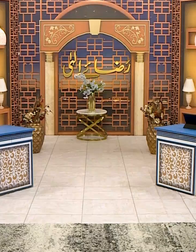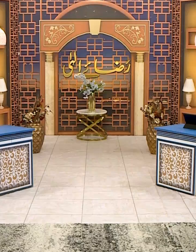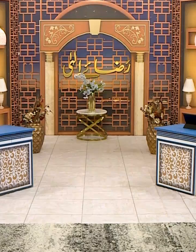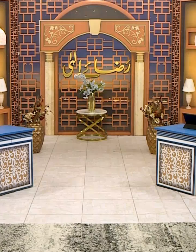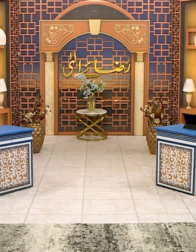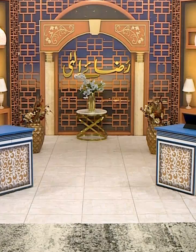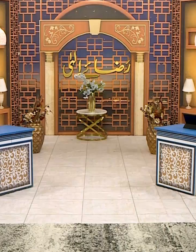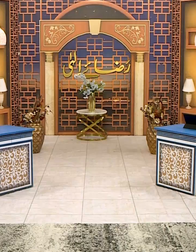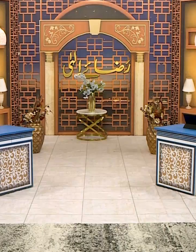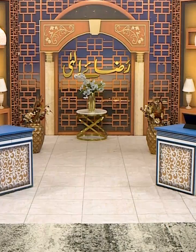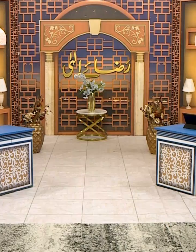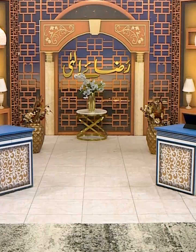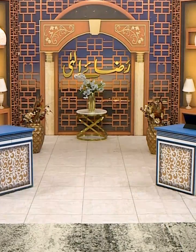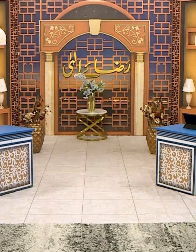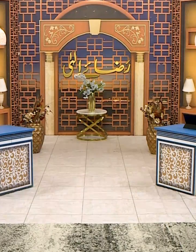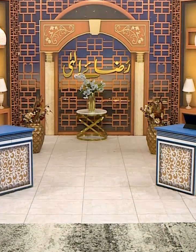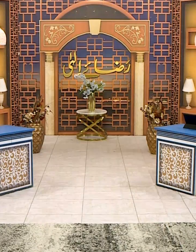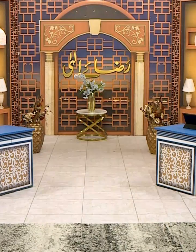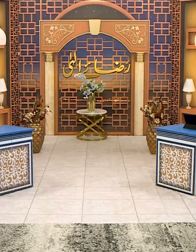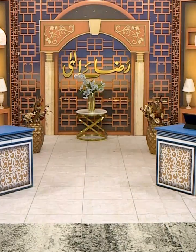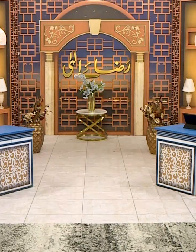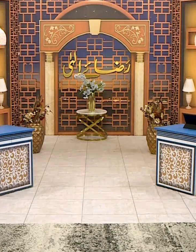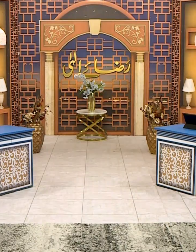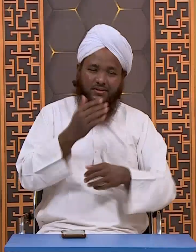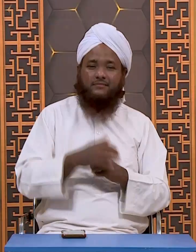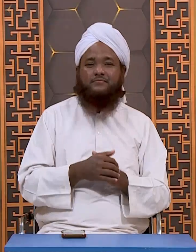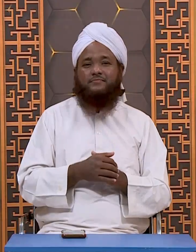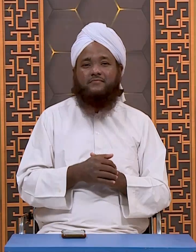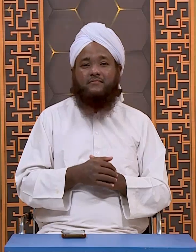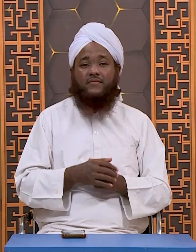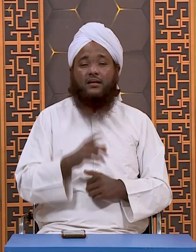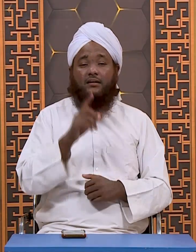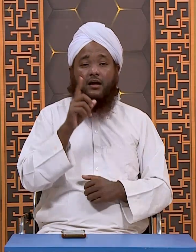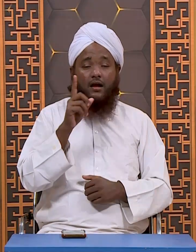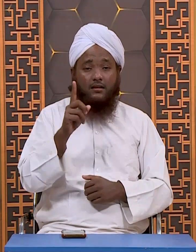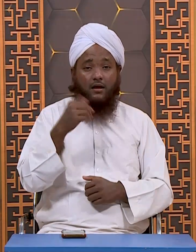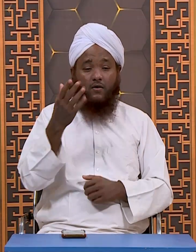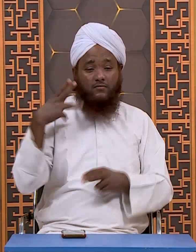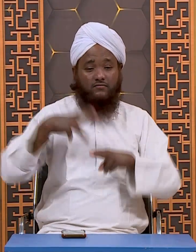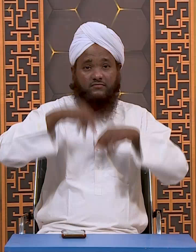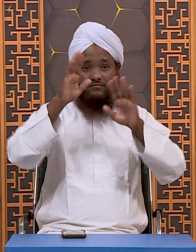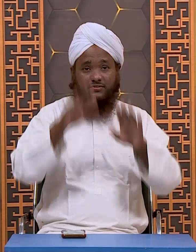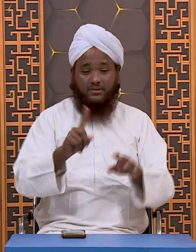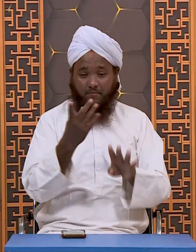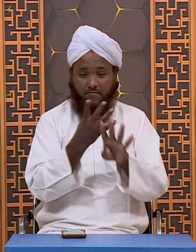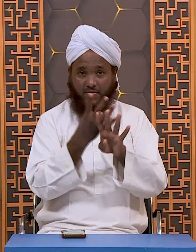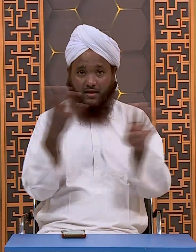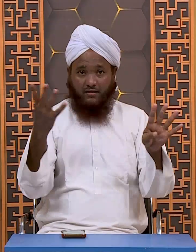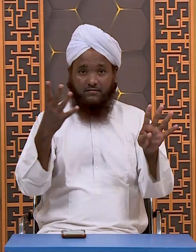میرے آقا صلی اللہ علیہ وسلم نے ارشاد فرمایا، بے شک اللہ اور اس کے فرشتے پہلی صف پر رحمت